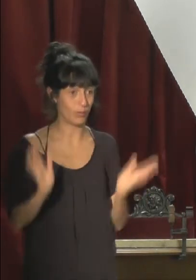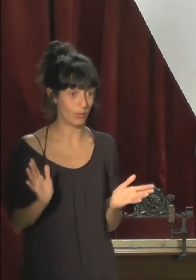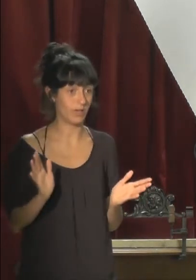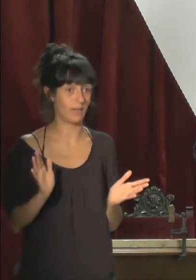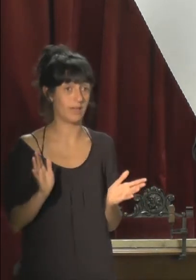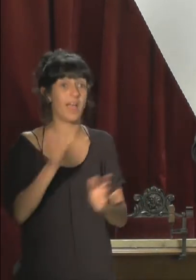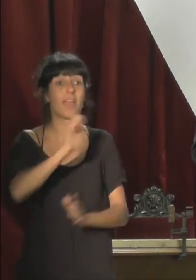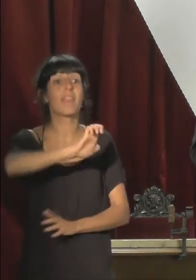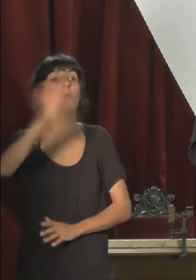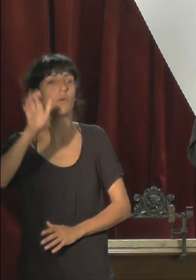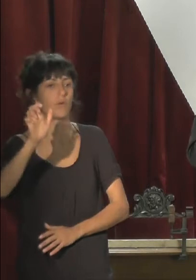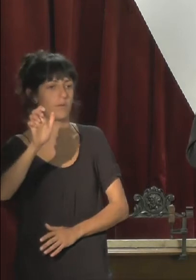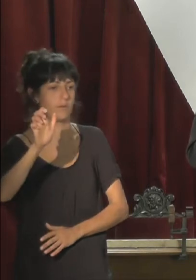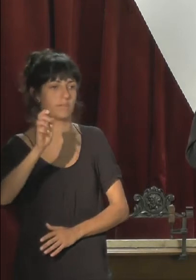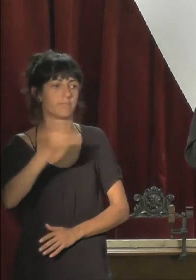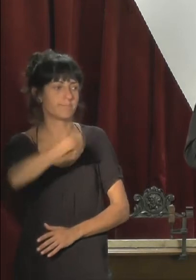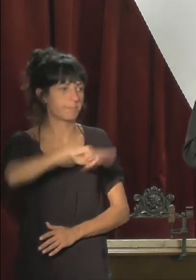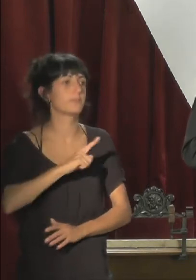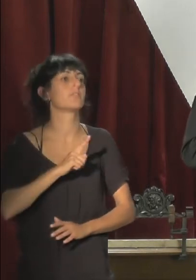humanista.